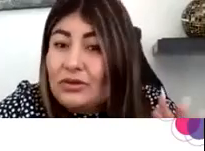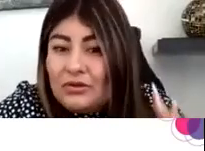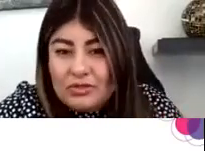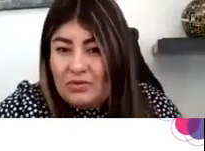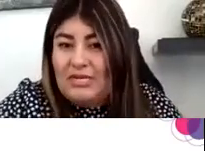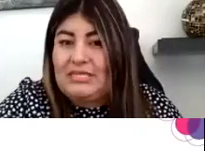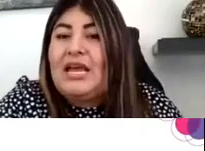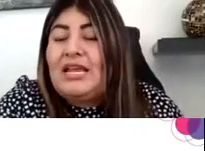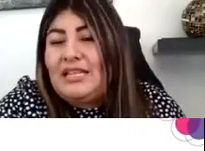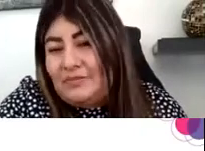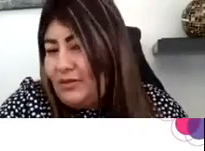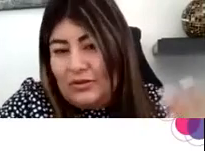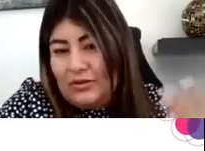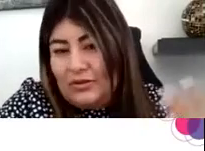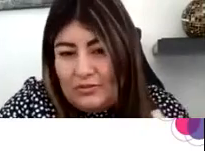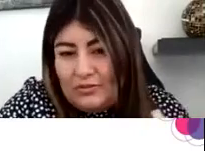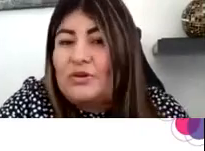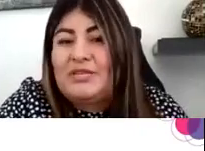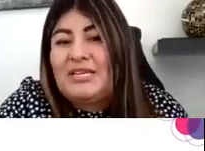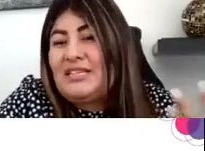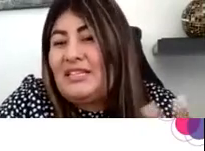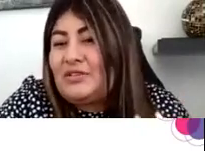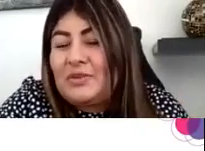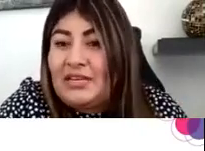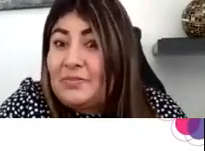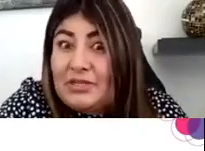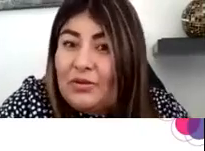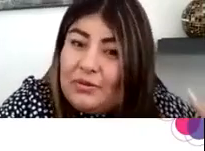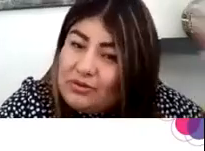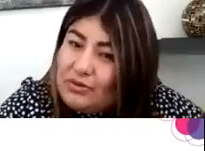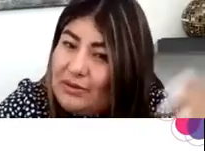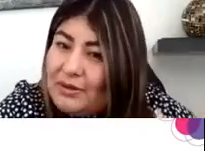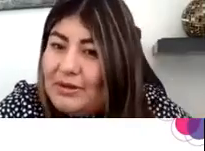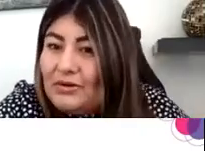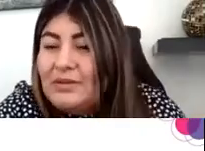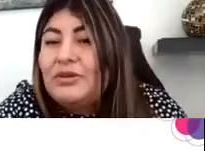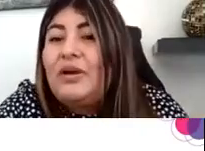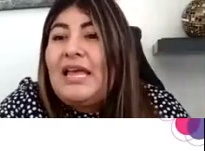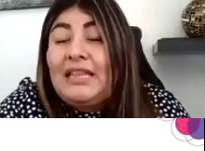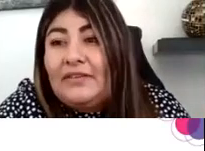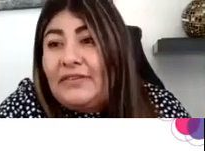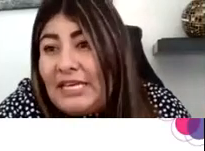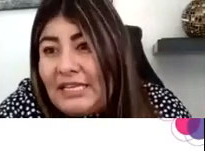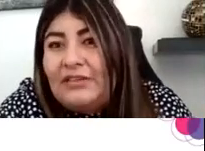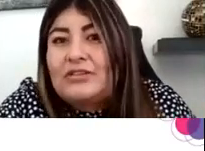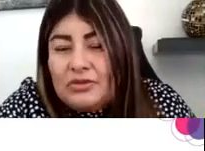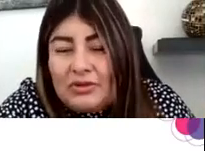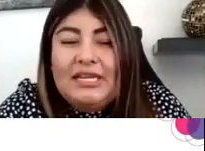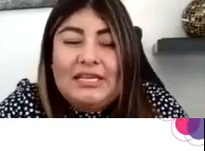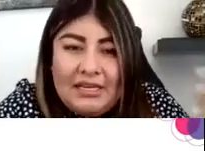somos iguales. Disminuidos es lo mismo, especiales y niños especiales, pues ya lo vimos con el primer concepto. Deficiente, nos damos cuenta que tienen